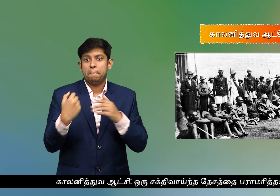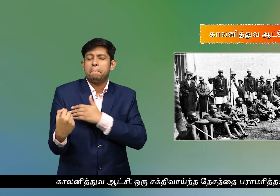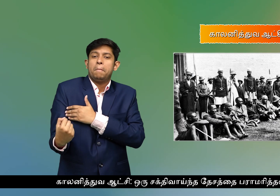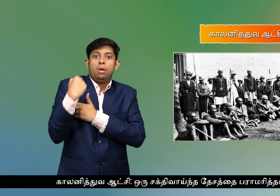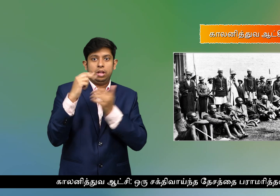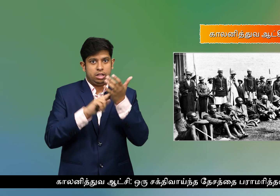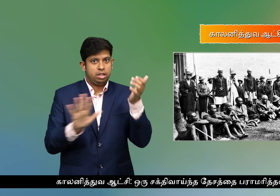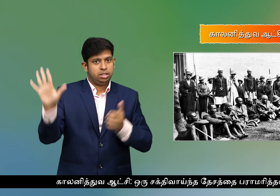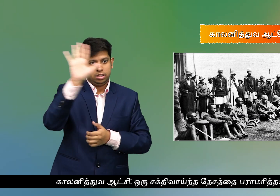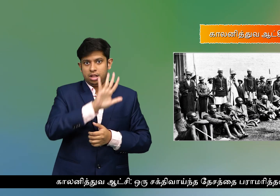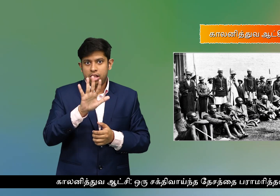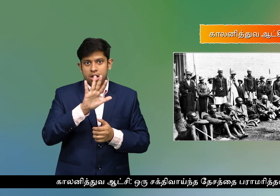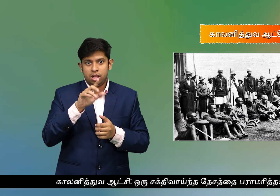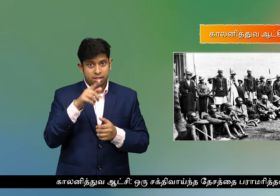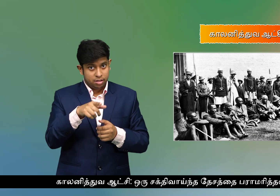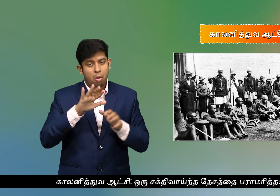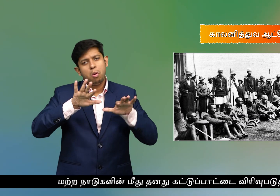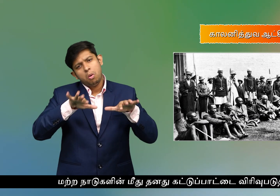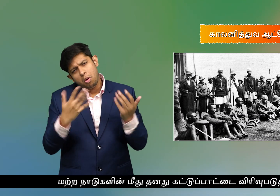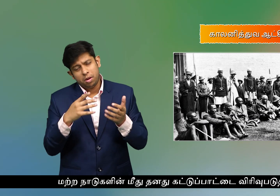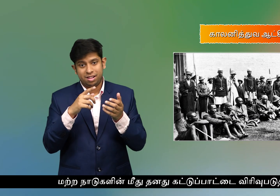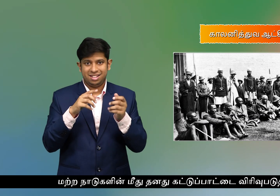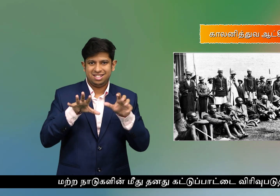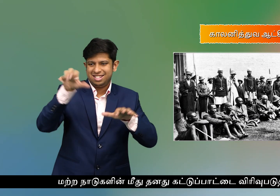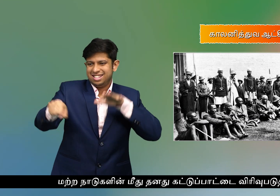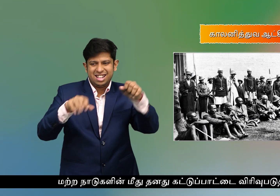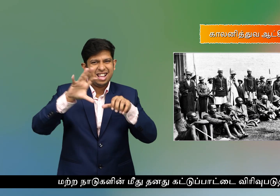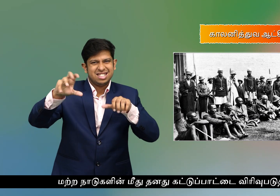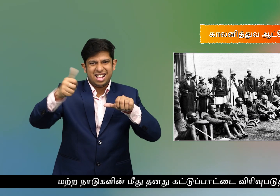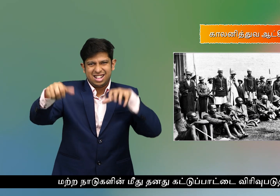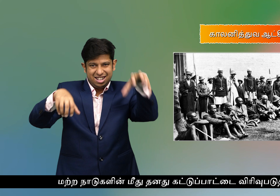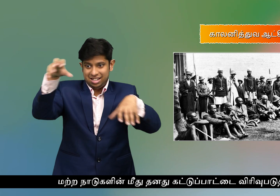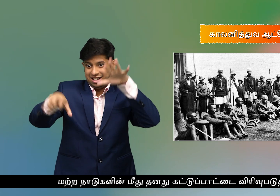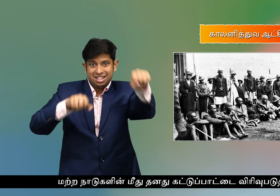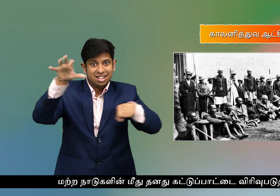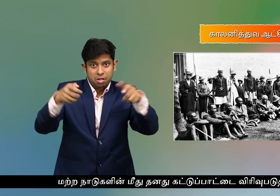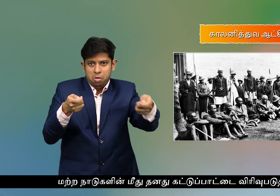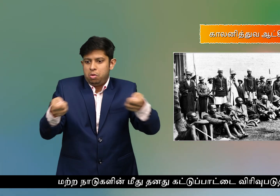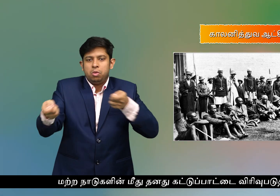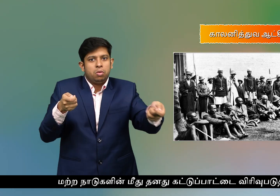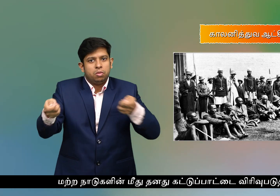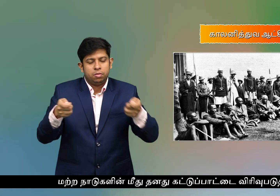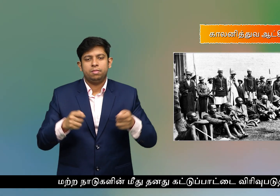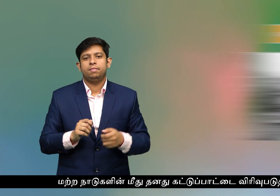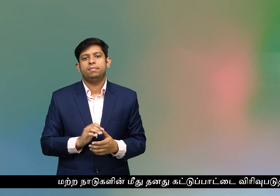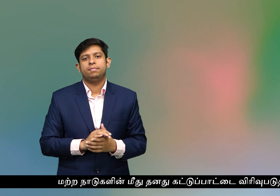வாய்ந்த தேசத்தை பராமரிப்பதில் அல்லது மற்ற நாடுகளின் மீது தனது கட்டுப்பாட்டை